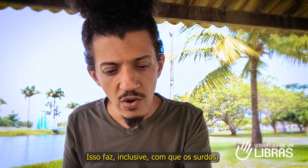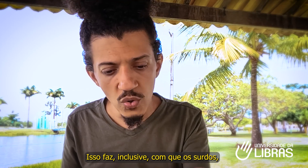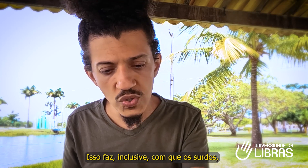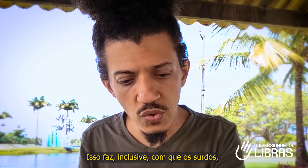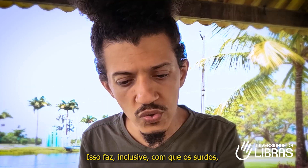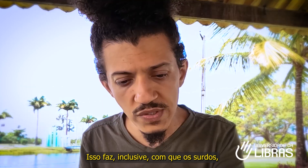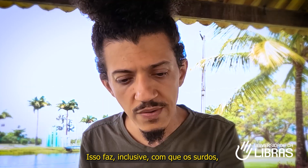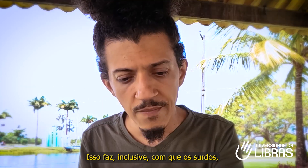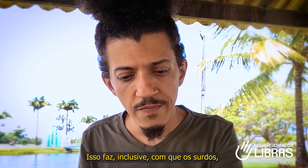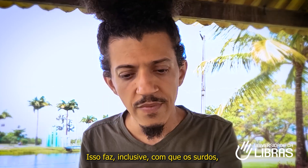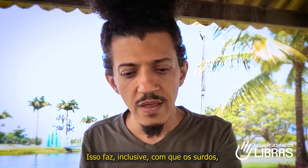os surdos...